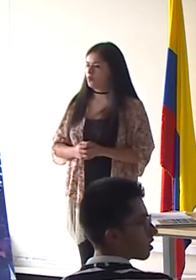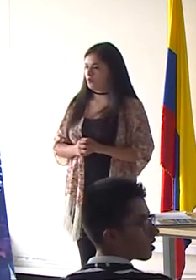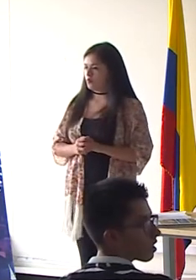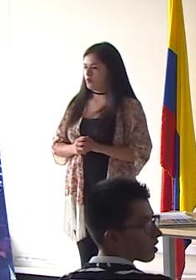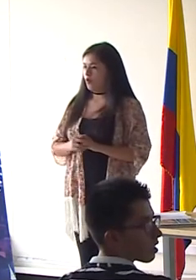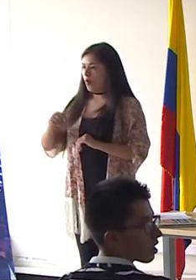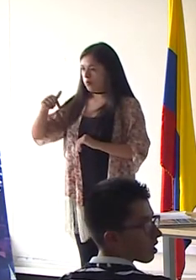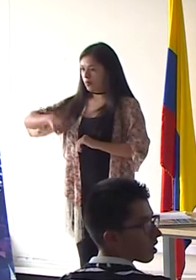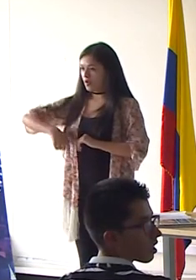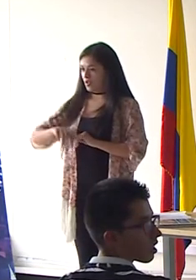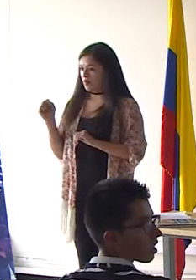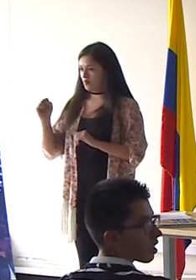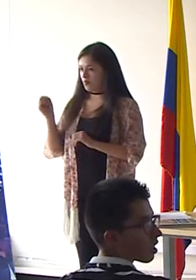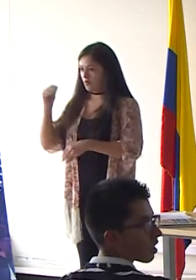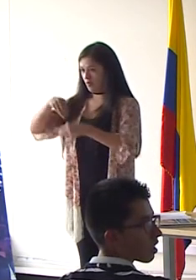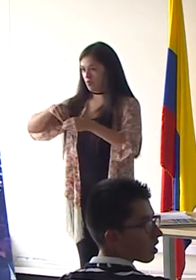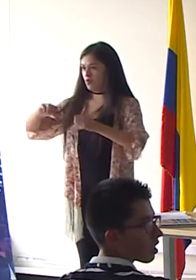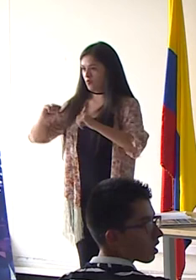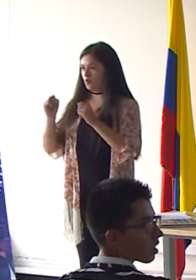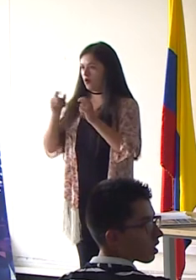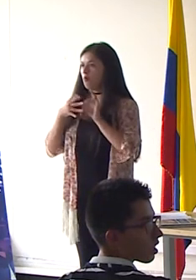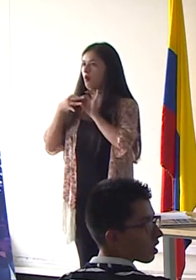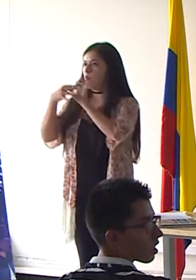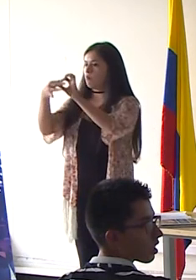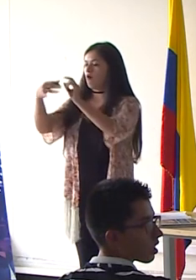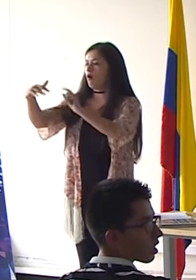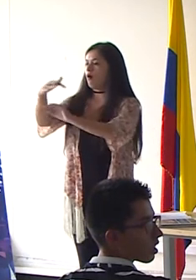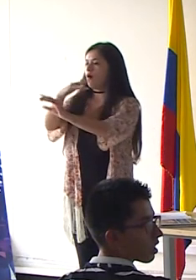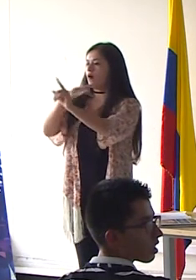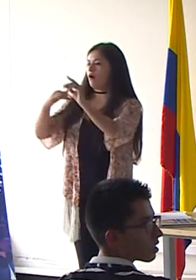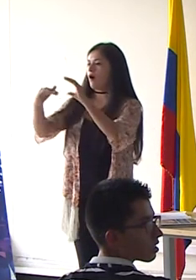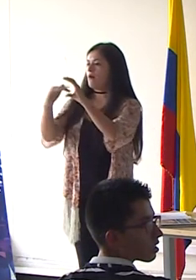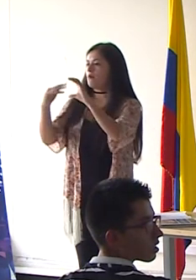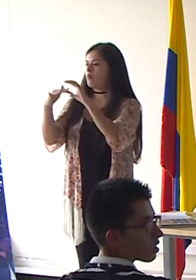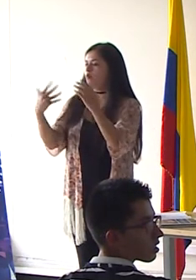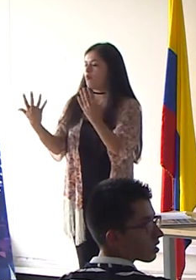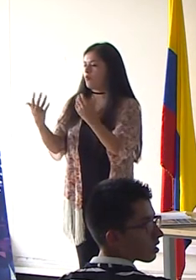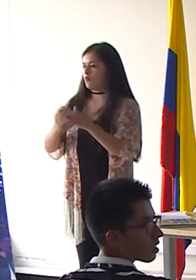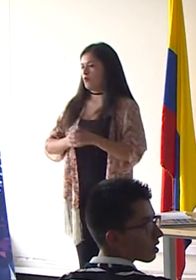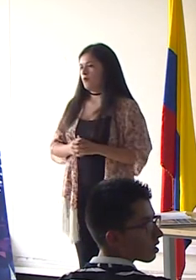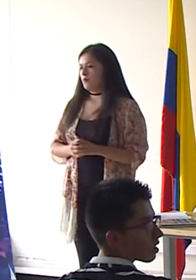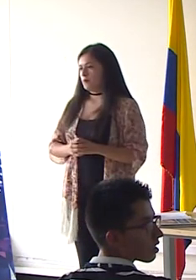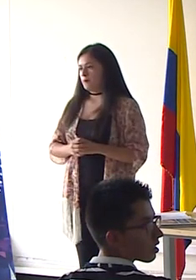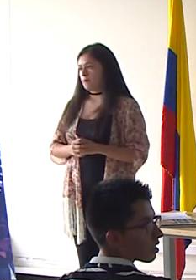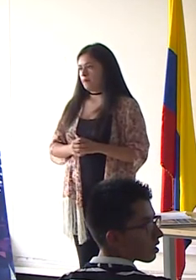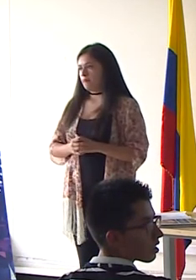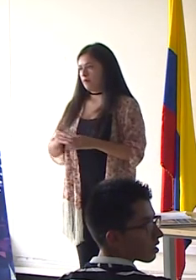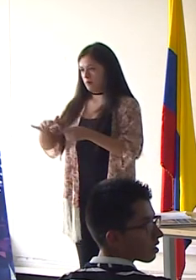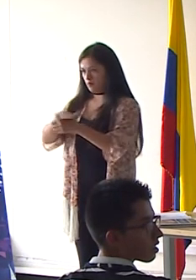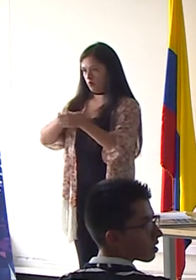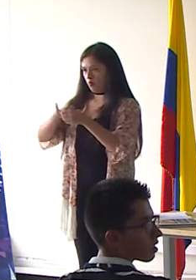bogotá con toda su periferia y con la ruralidad